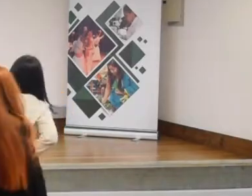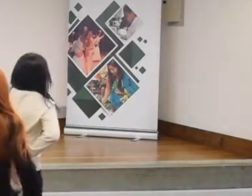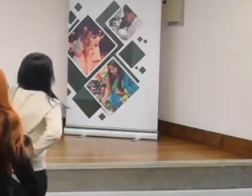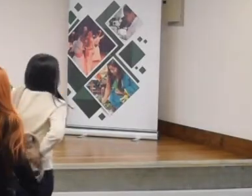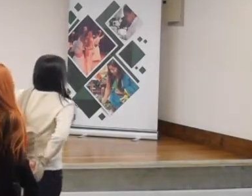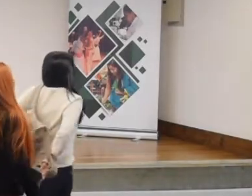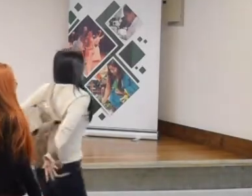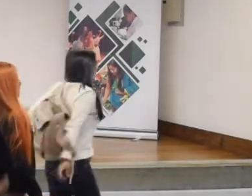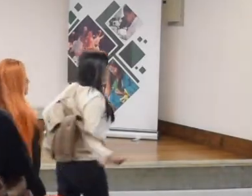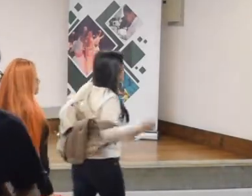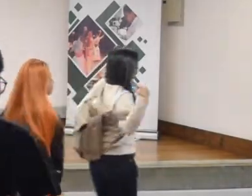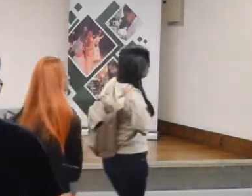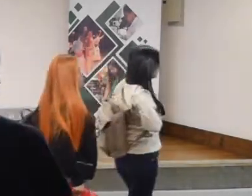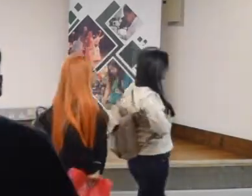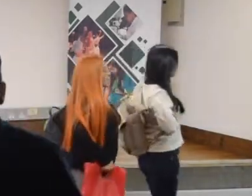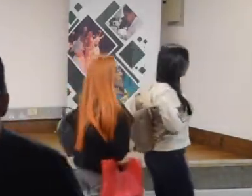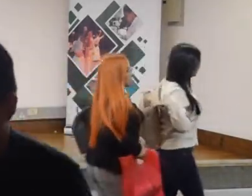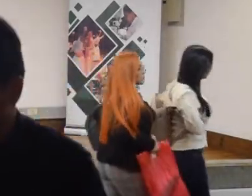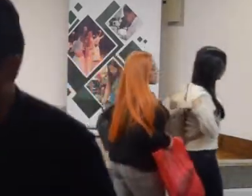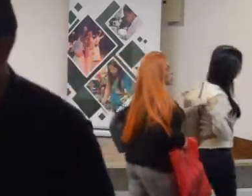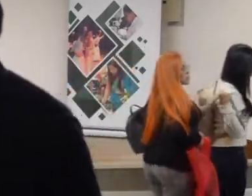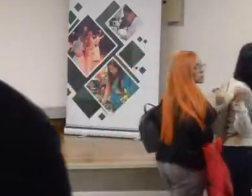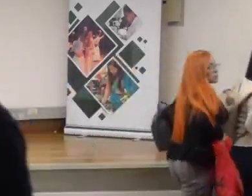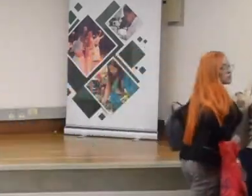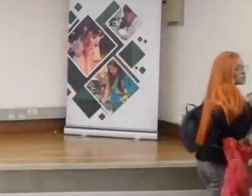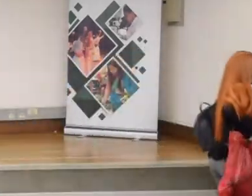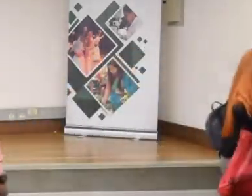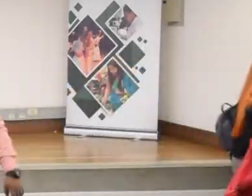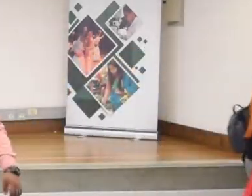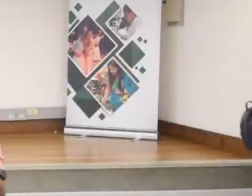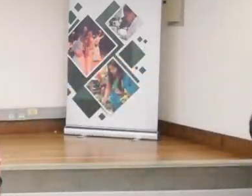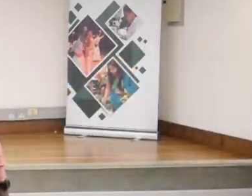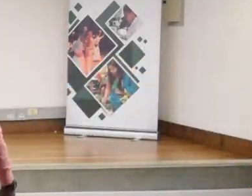tiene un marco